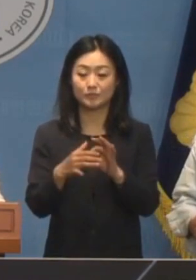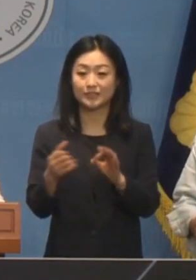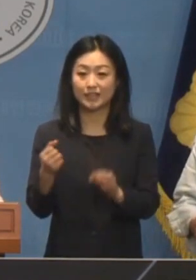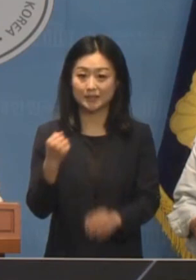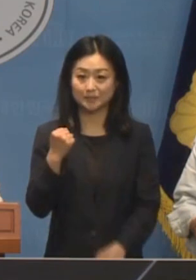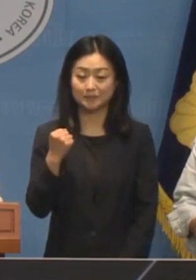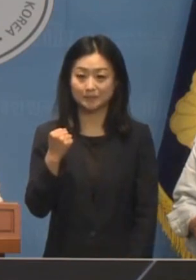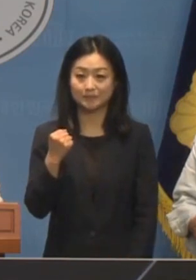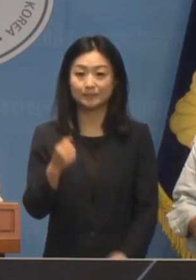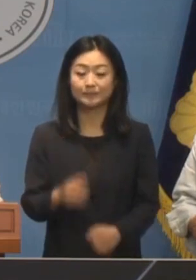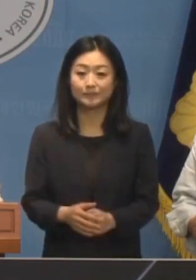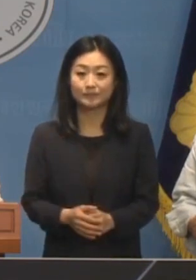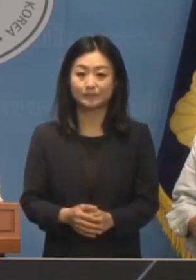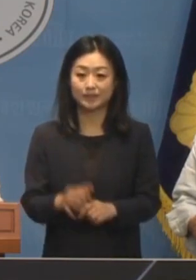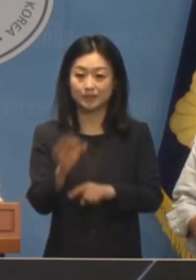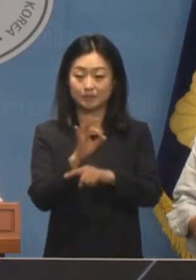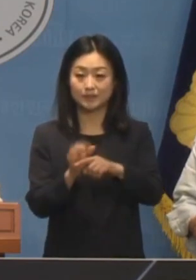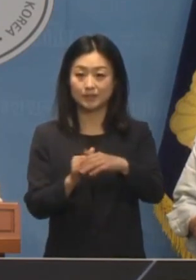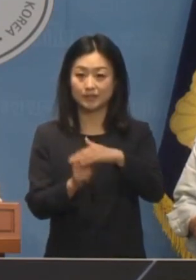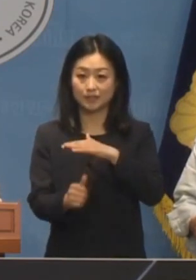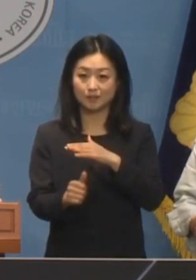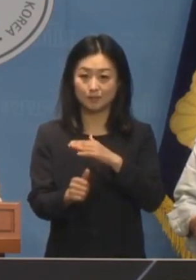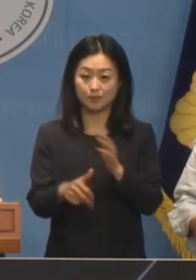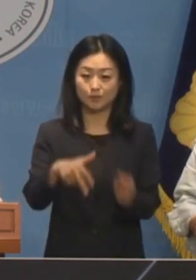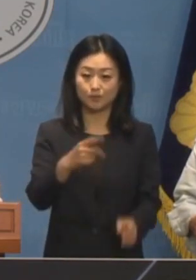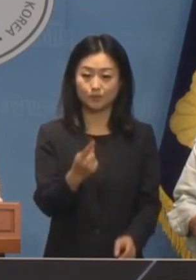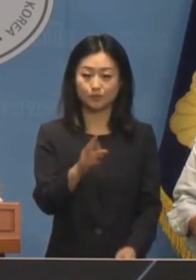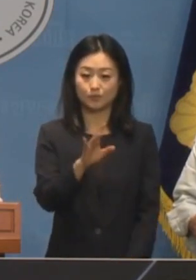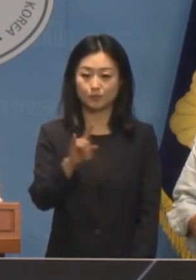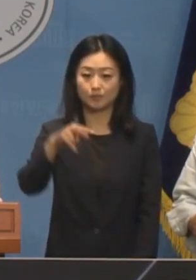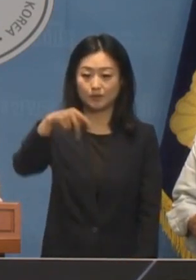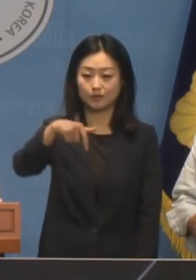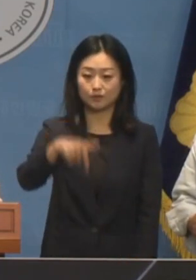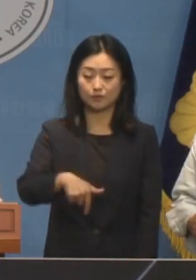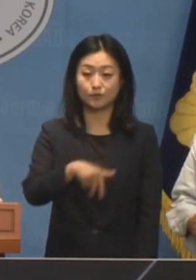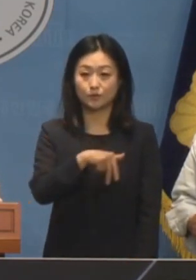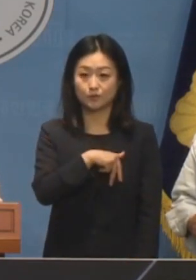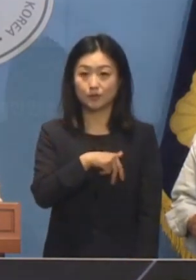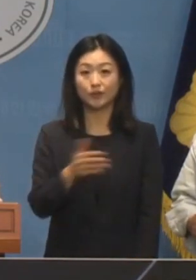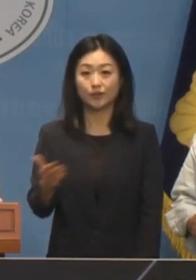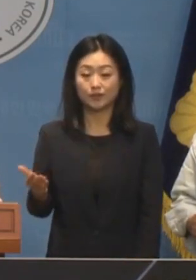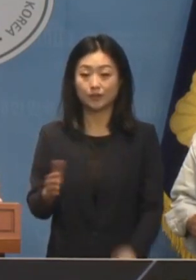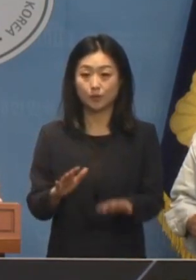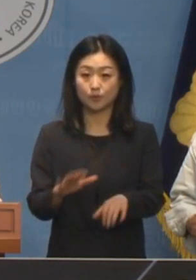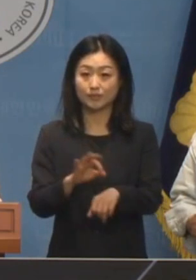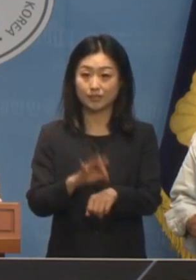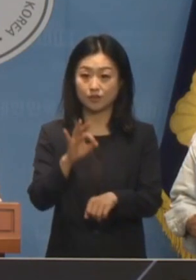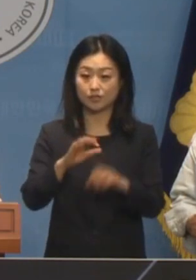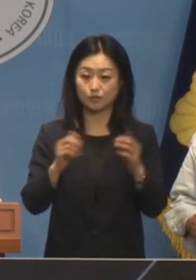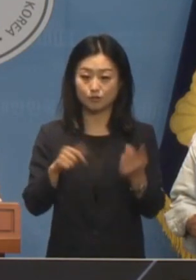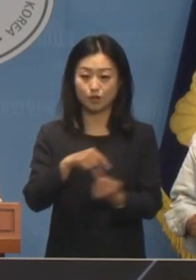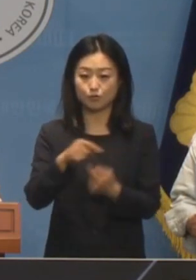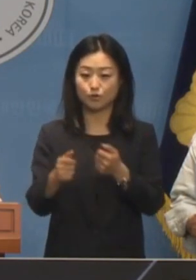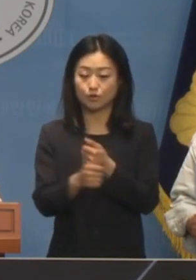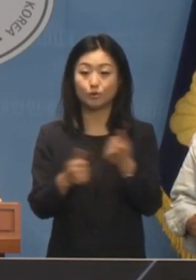국민의힘 비례 조배숙 의원입니다. 오늘 10시에 국회